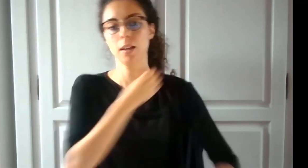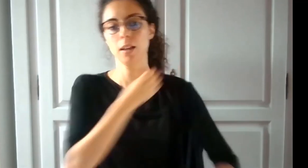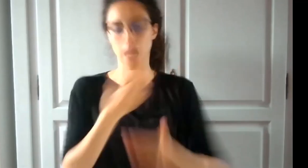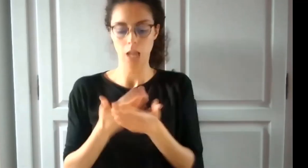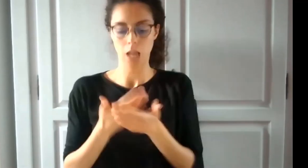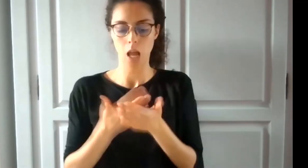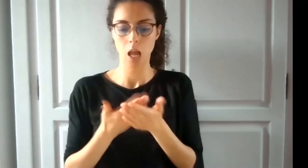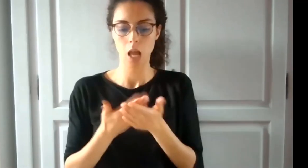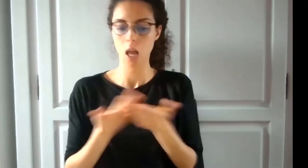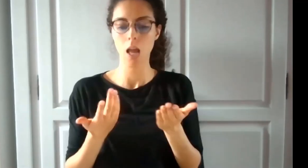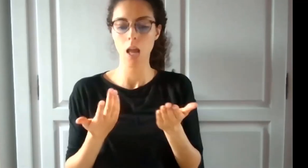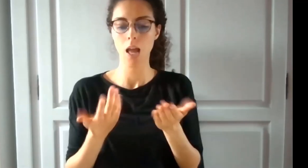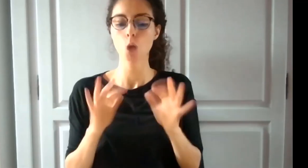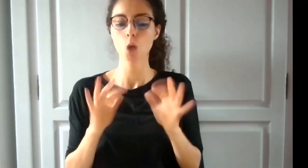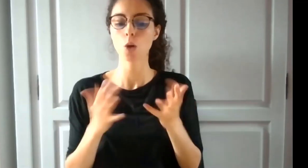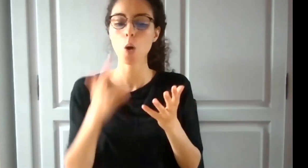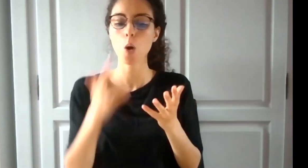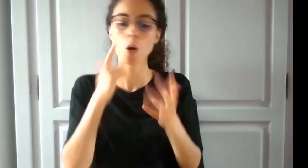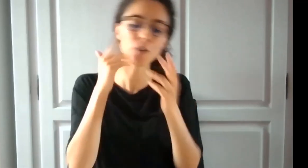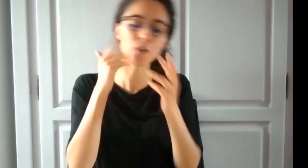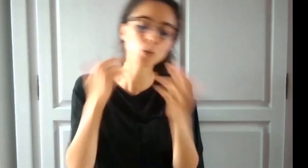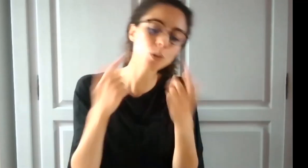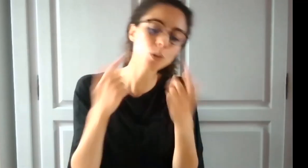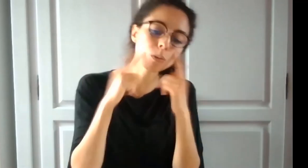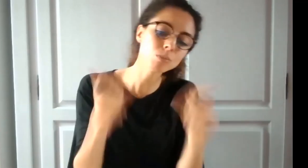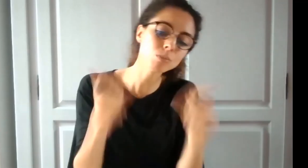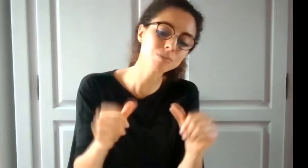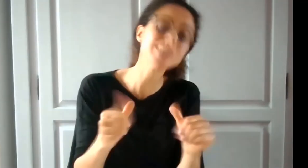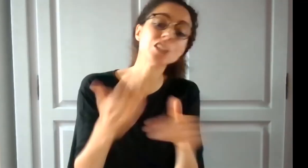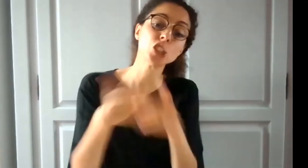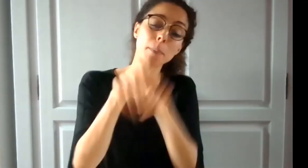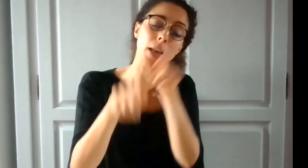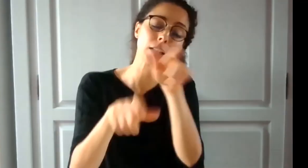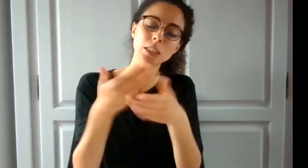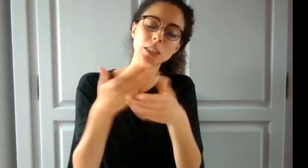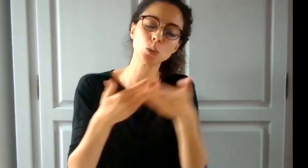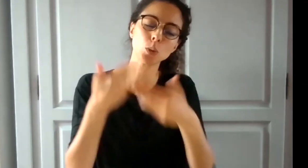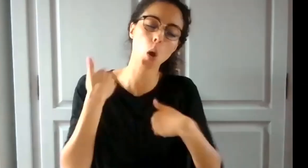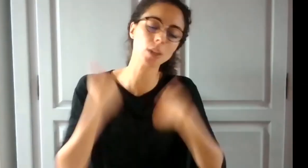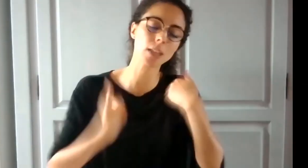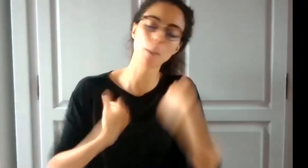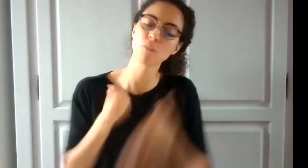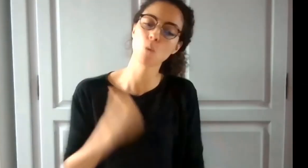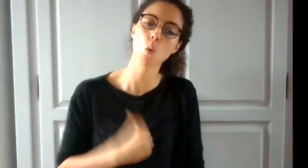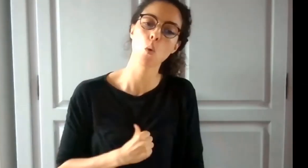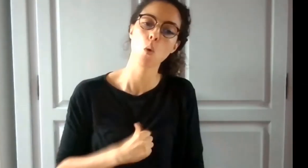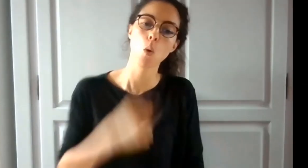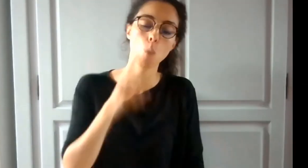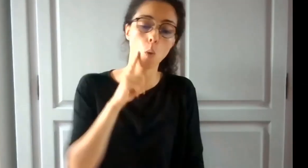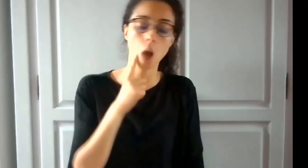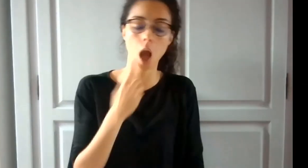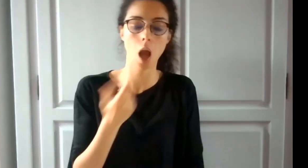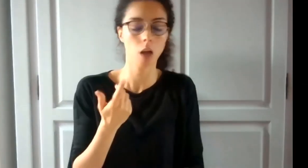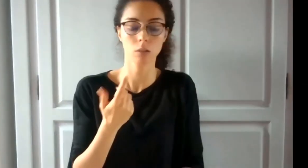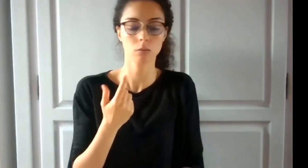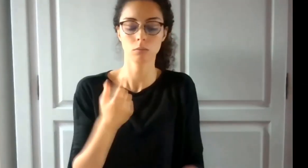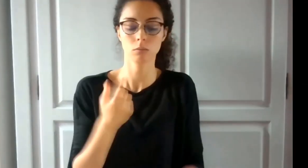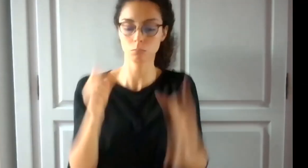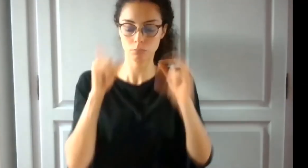ça s'est notamment traduit de manière plus forte pour les personnes en situation de handicap qui se sont trouvées esselées,